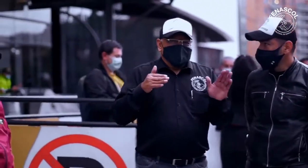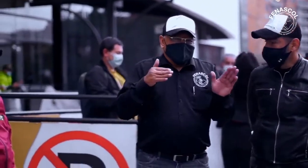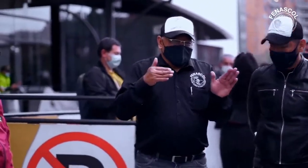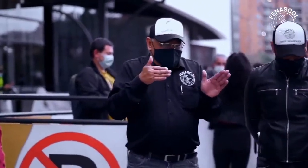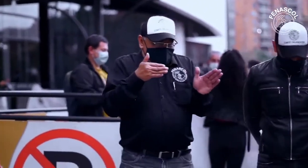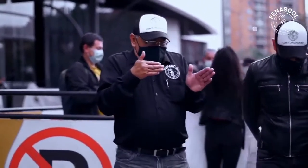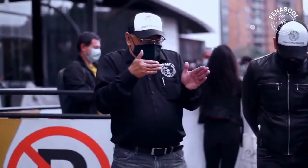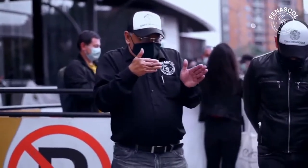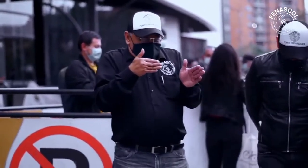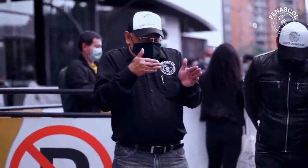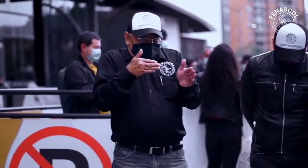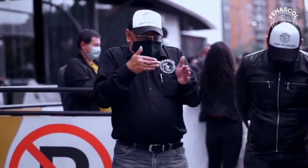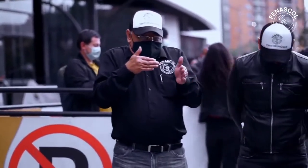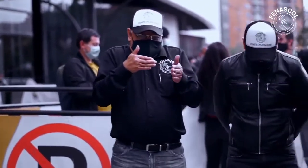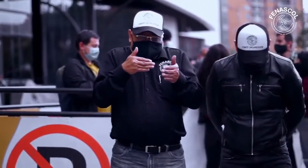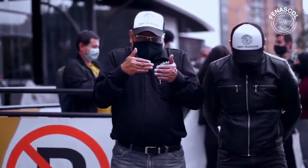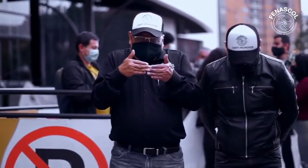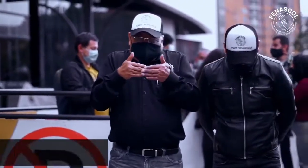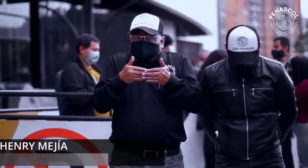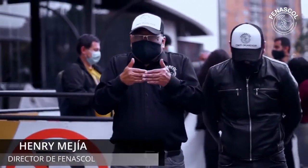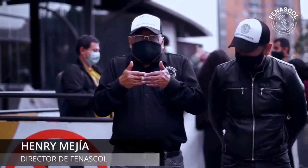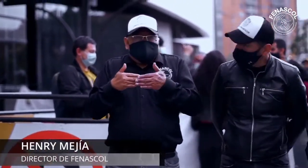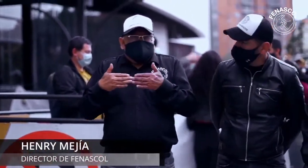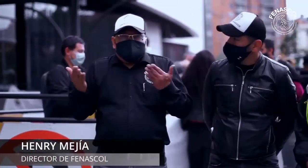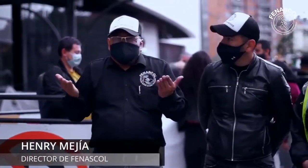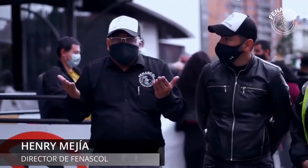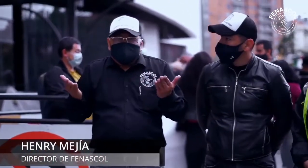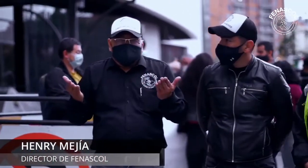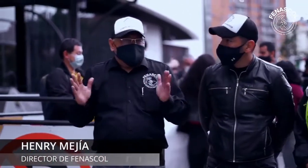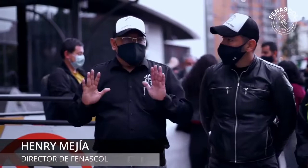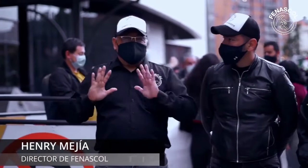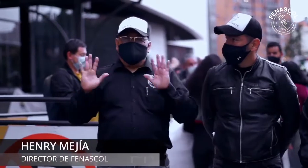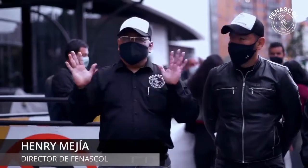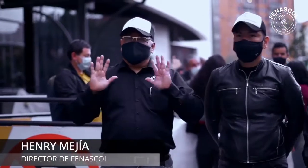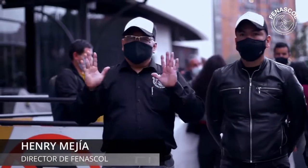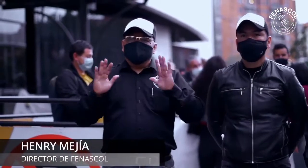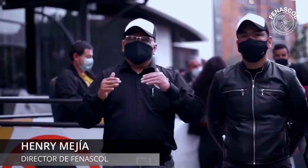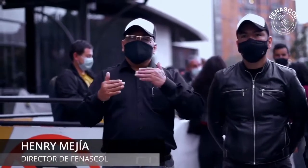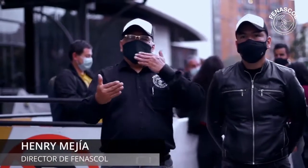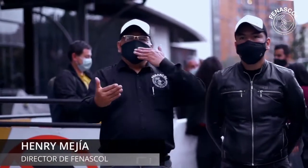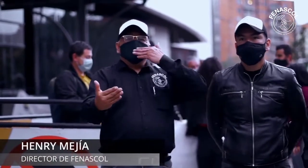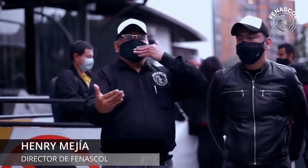Y ahora sí, ya para ir cerrando, solamente debo dar las